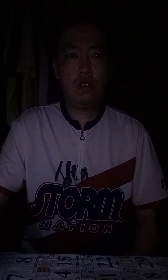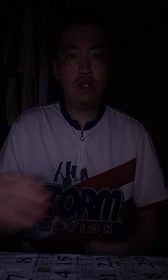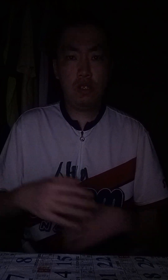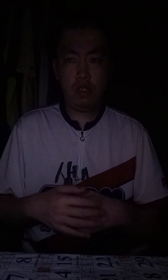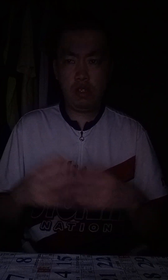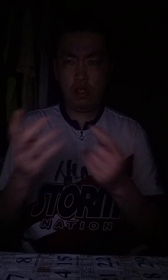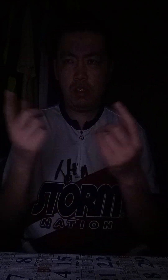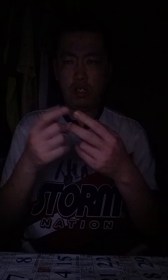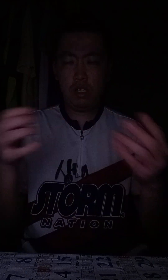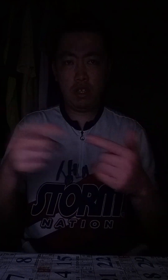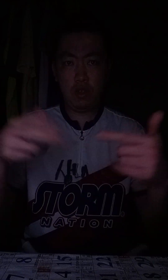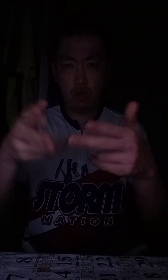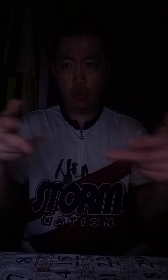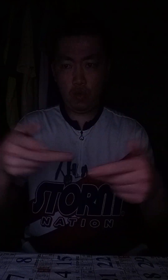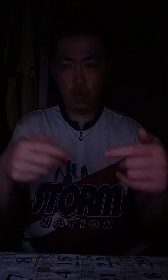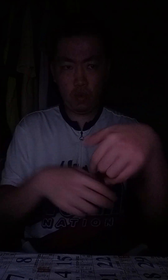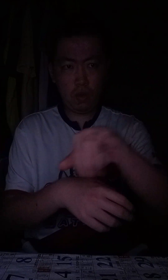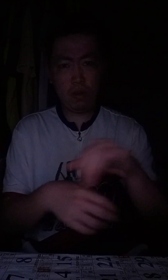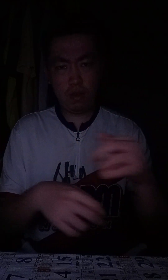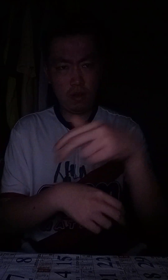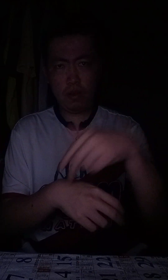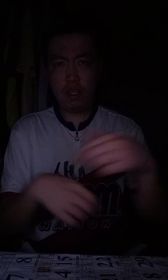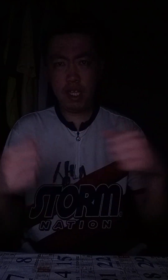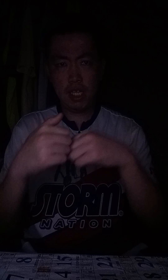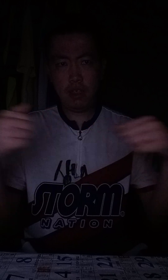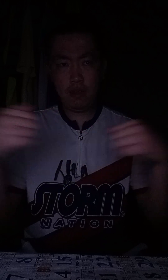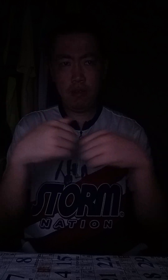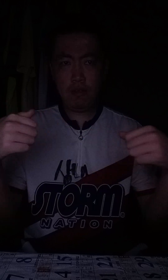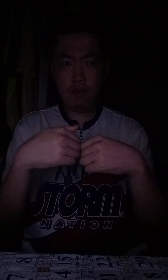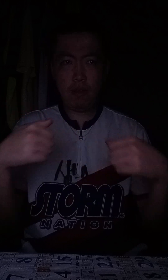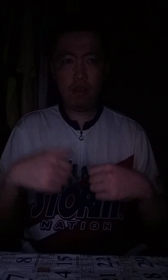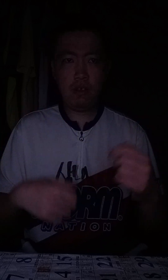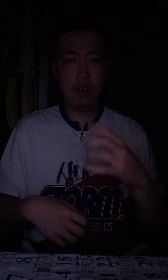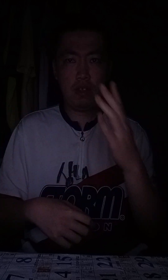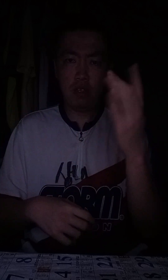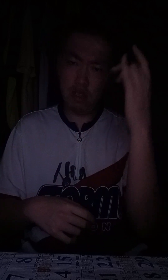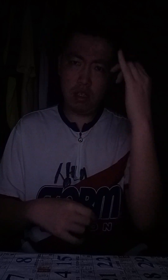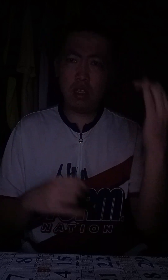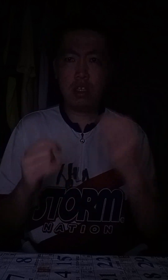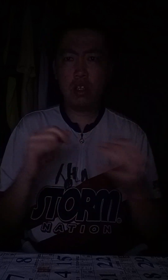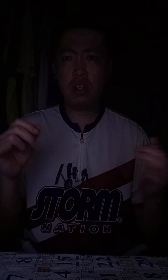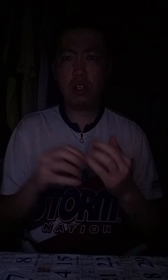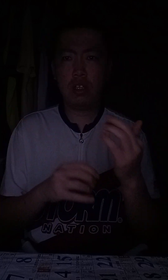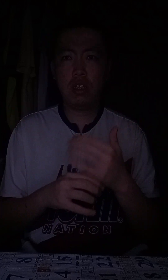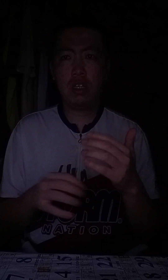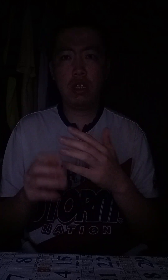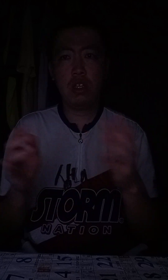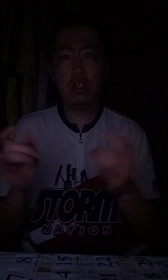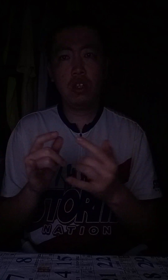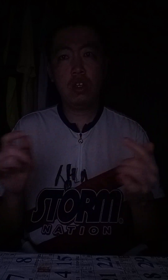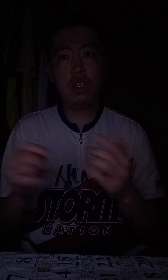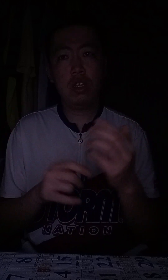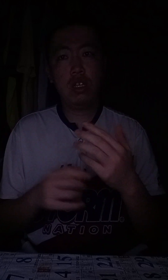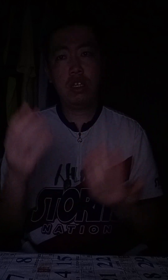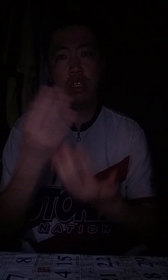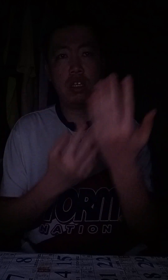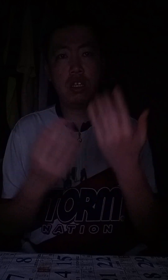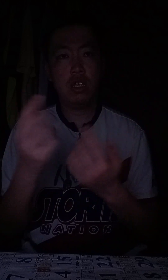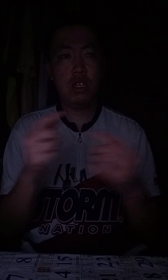어젯밤 서울의 한 교차로에서 마을버스와 택시가 정면 충돌해 5명이 다쳤습니다. 대구의 섬유공장에선 불이 났습니다. 밤사이 사건